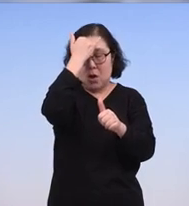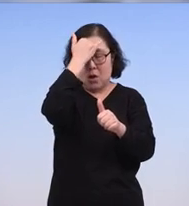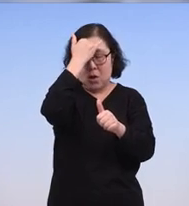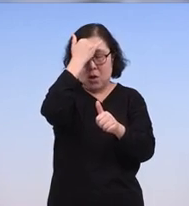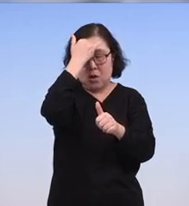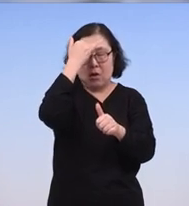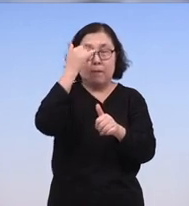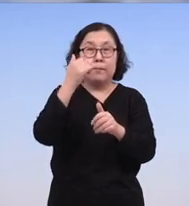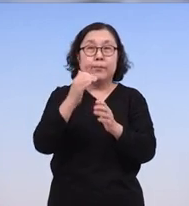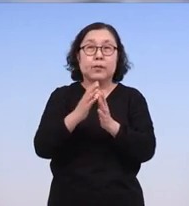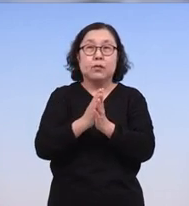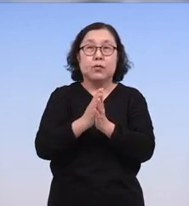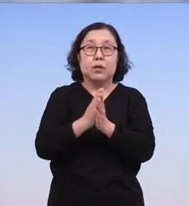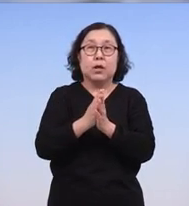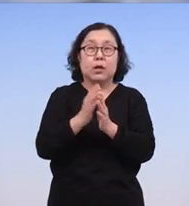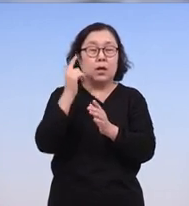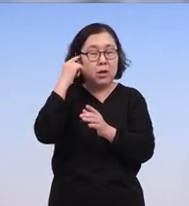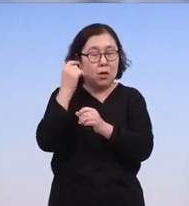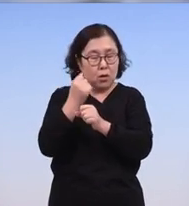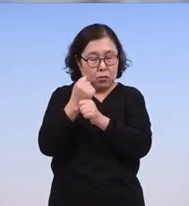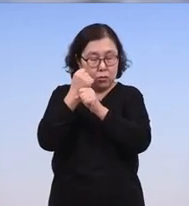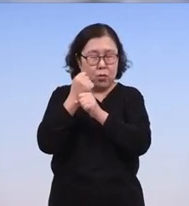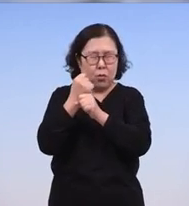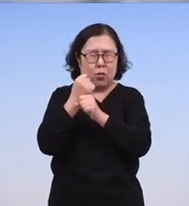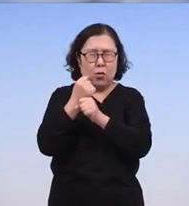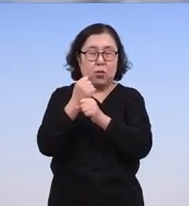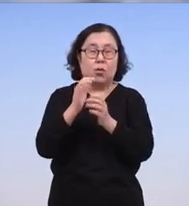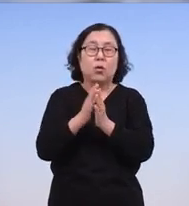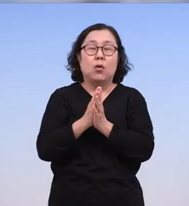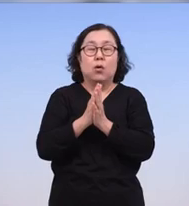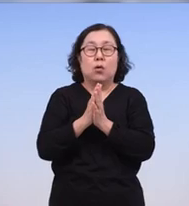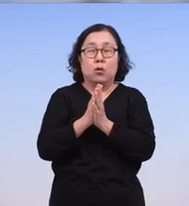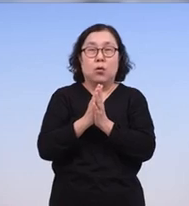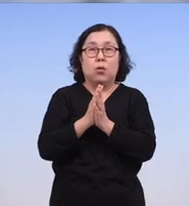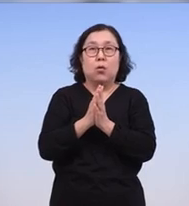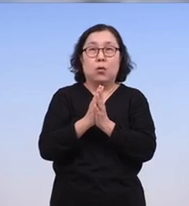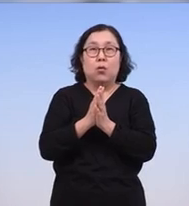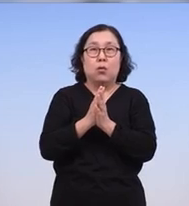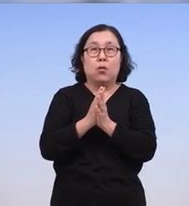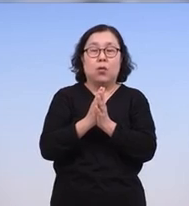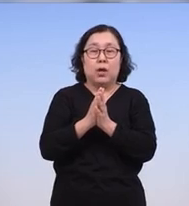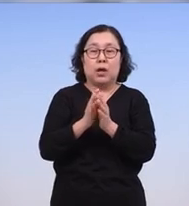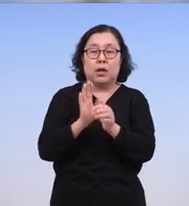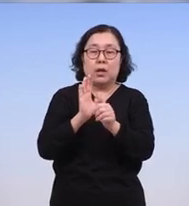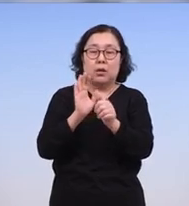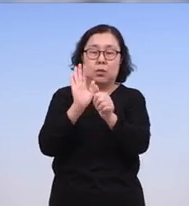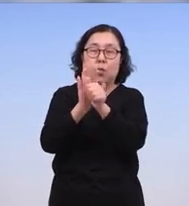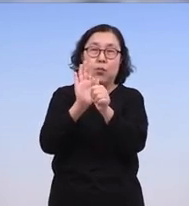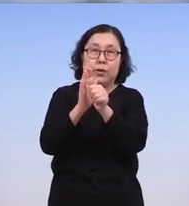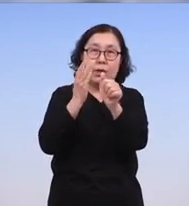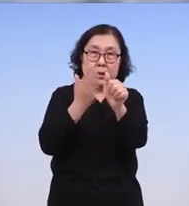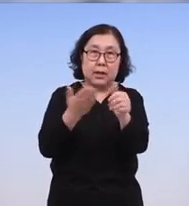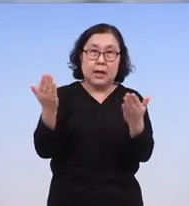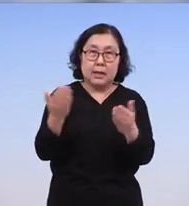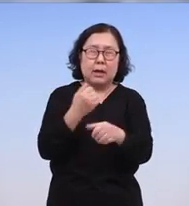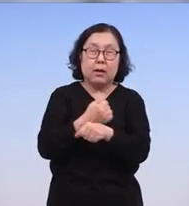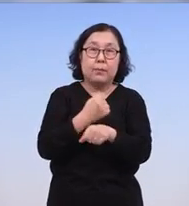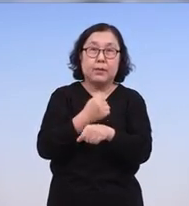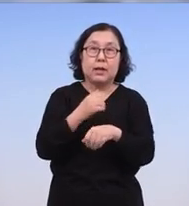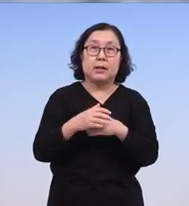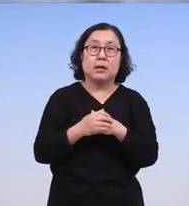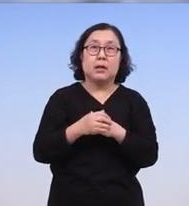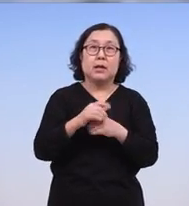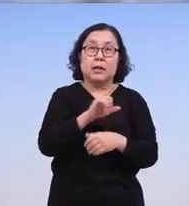성윤리연구소 시드머니로 쓸 것입니다. 너무 가치 있게 쓰여질 것입니다. 그리고 한 가지 또 부탁은요, 이름을 이제